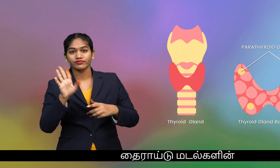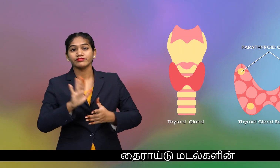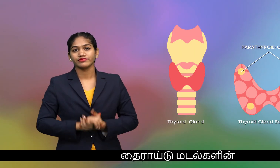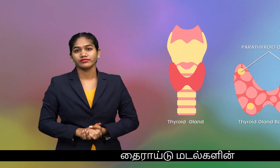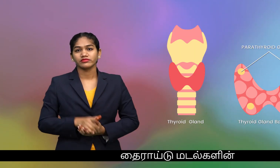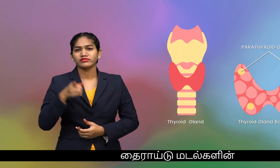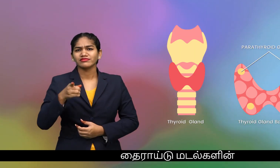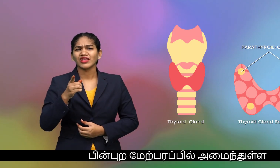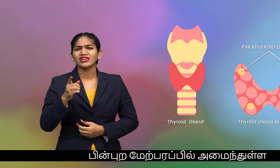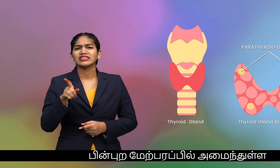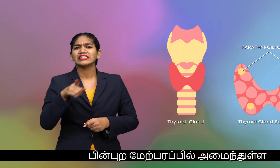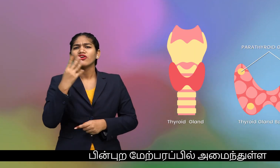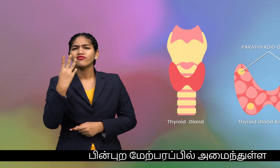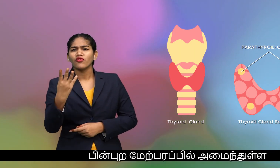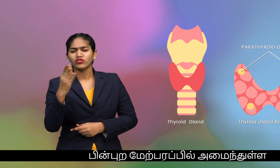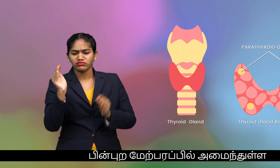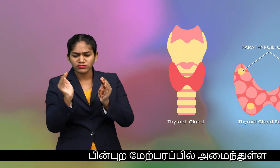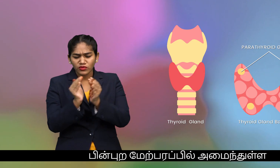தைராய்டு மடல்களின் பின்புற மேற்பரப்பில் அமைந்துள்ள